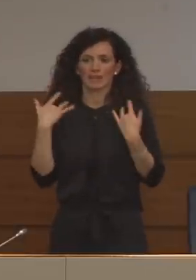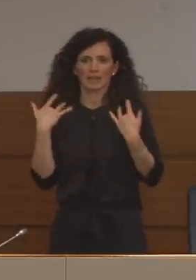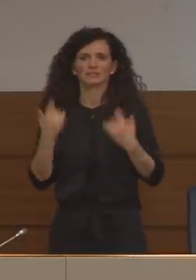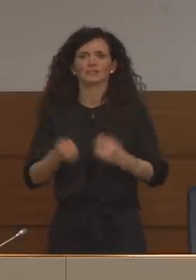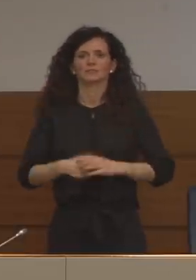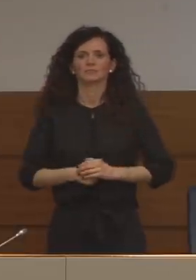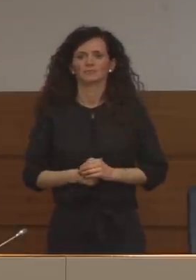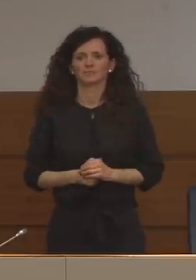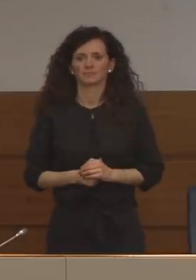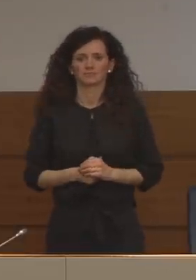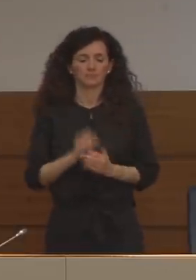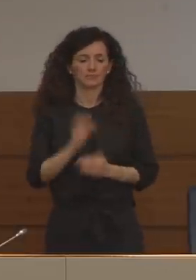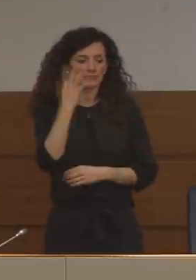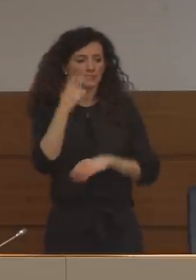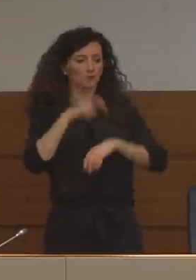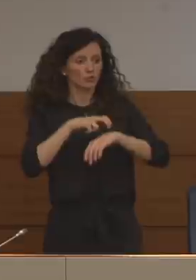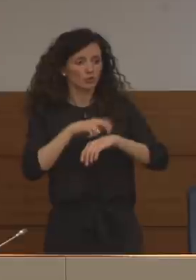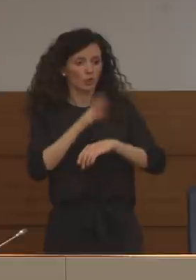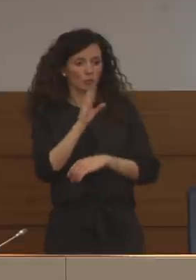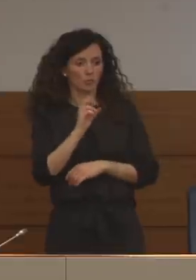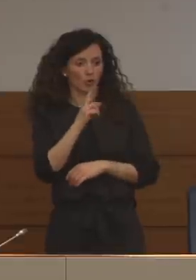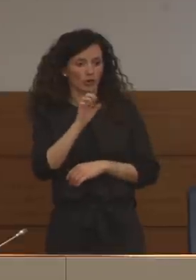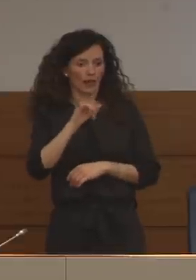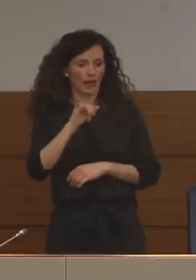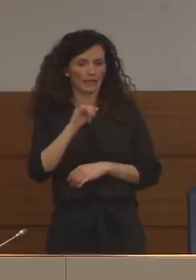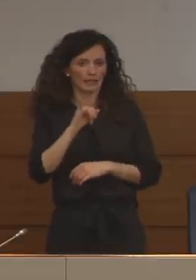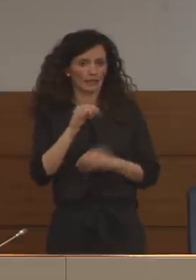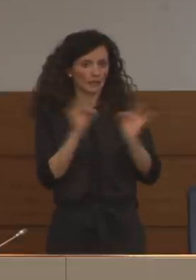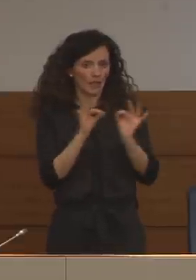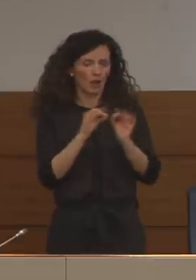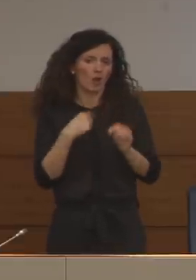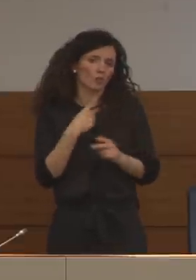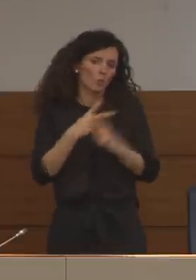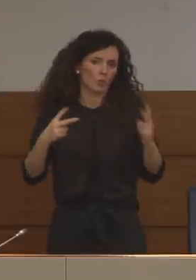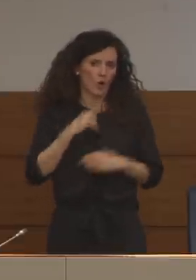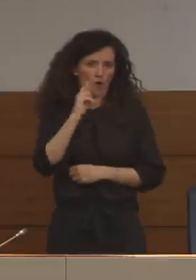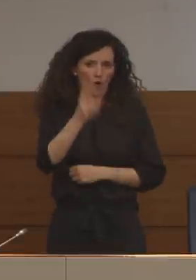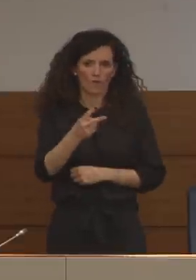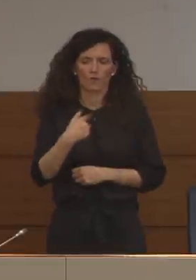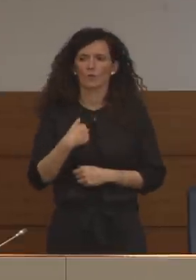se il dottor boran è d'accordo prova a rispondere io